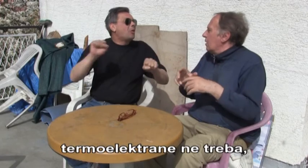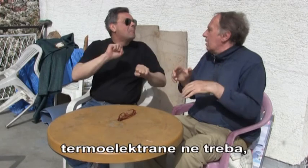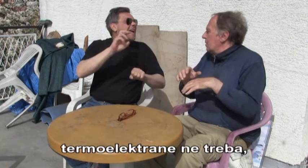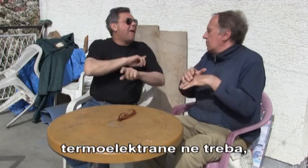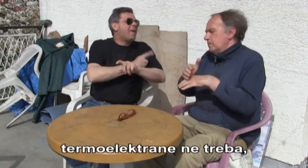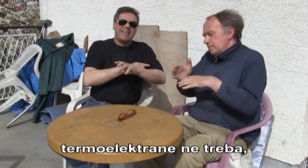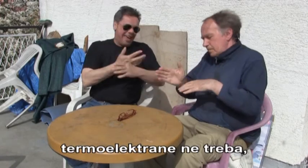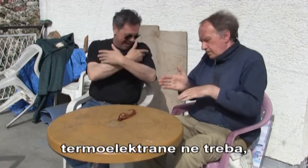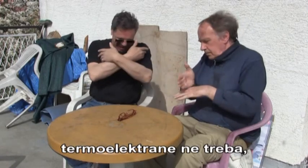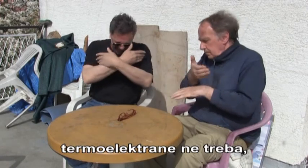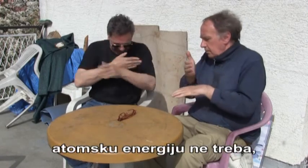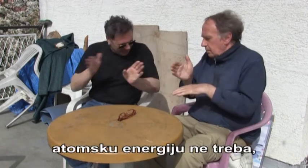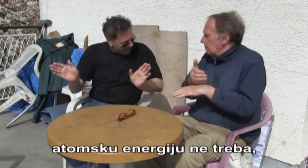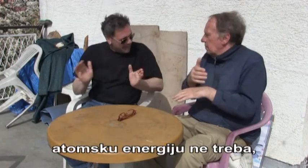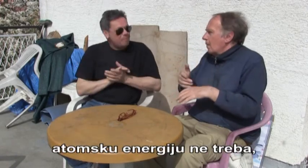atomska energija ne treba,